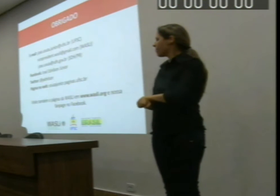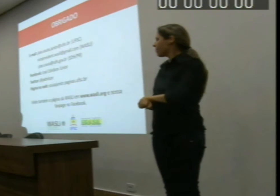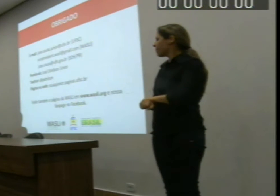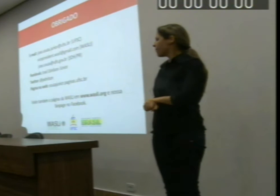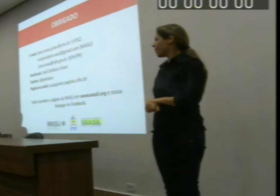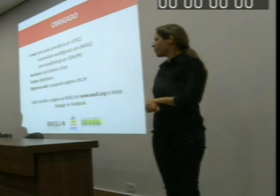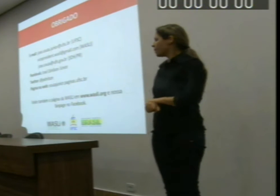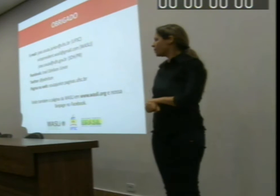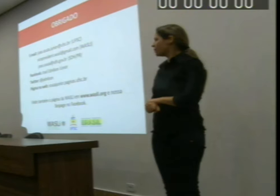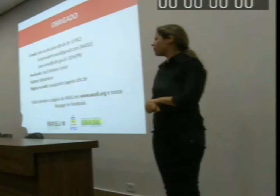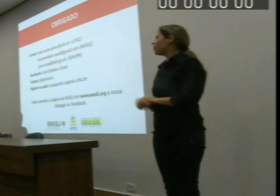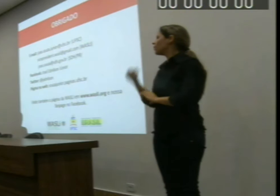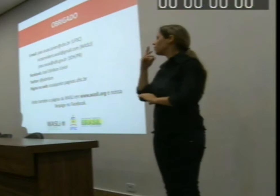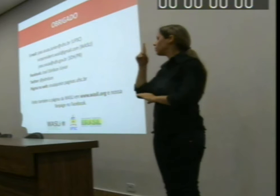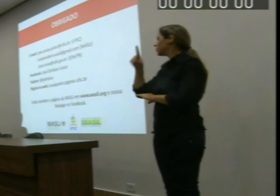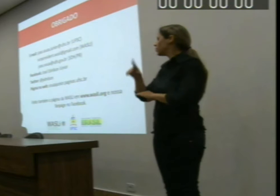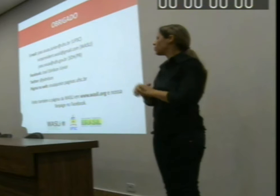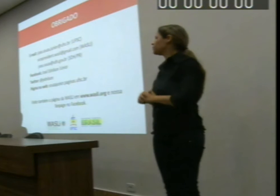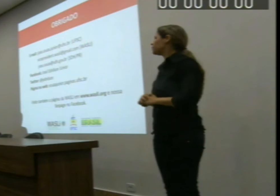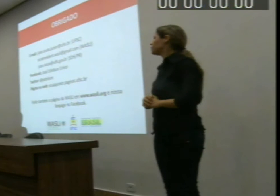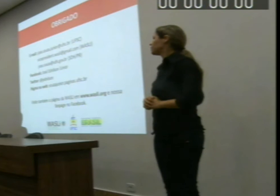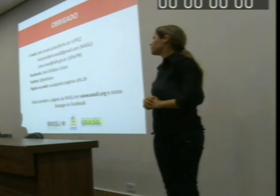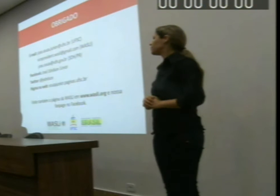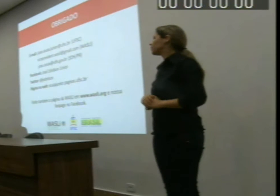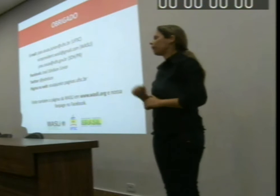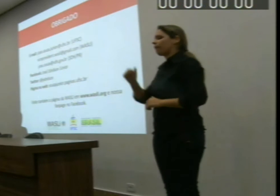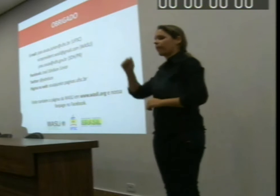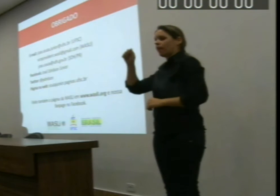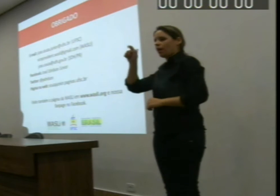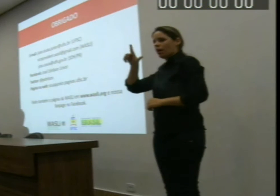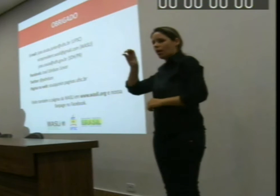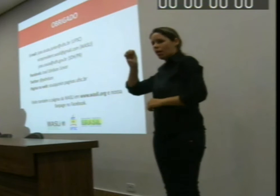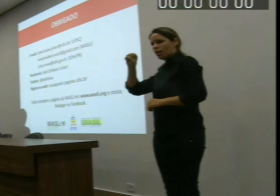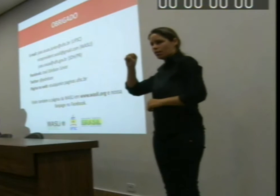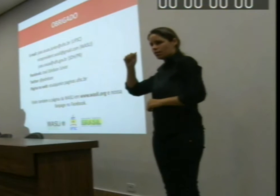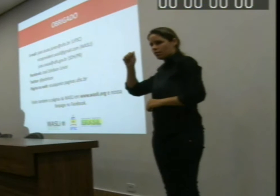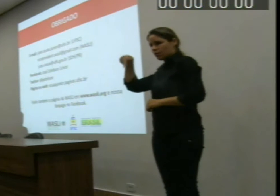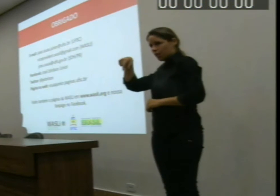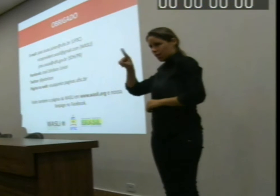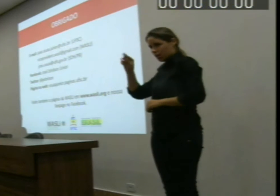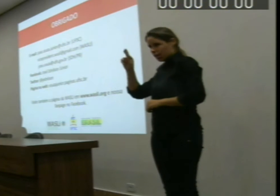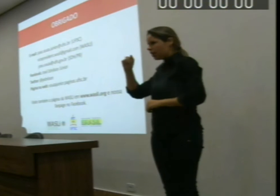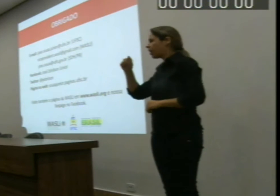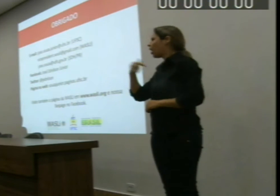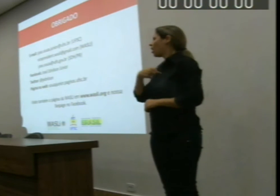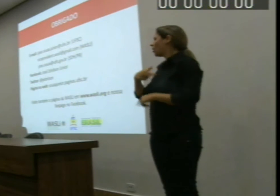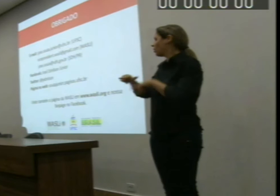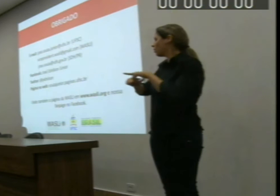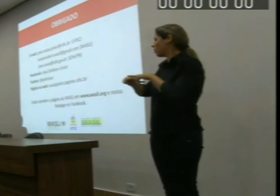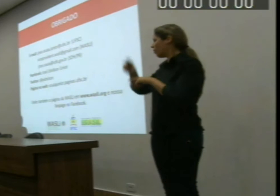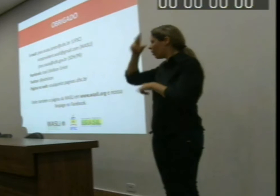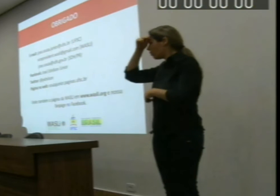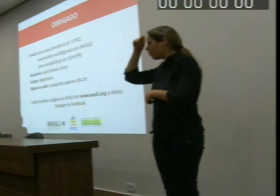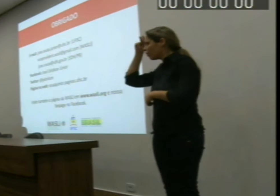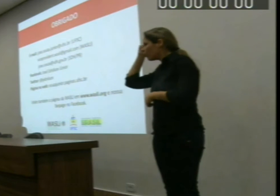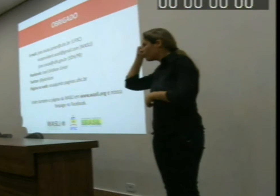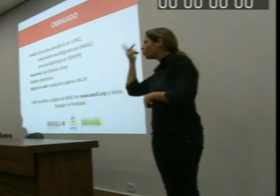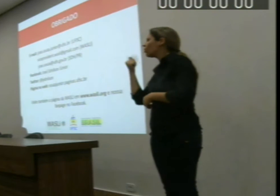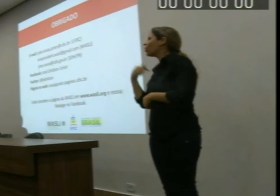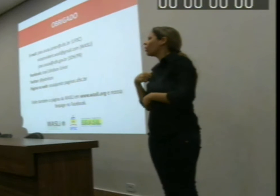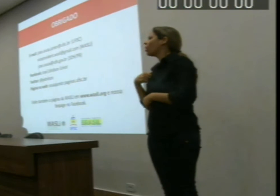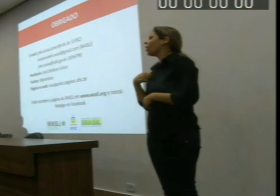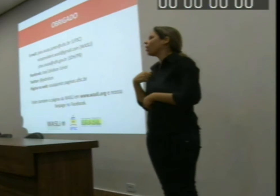vez Bom dia eh meu nome é Alessandra não sou inter eh eu trabalho na rede municipal e